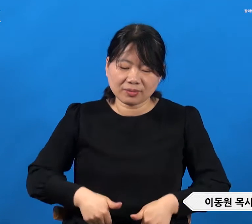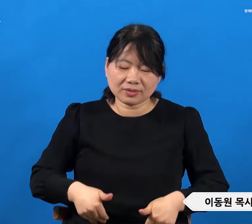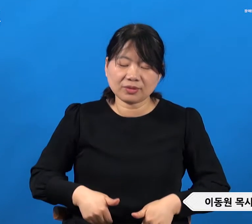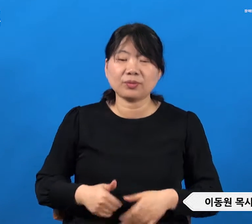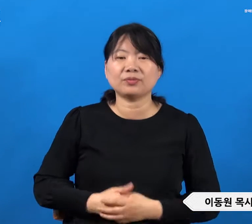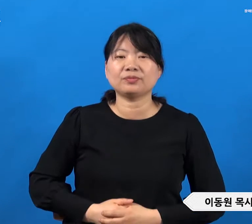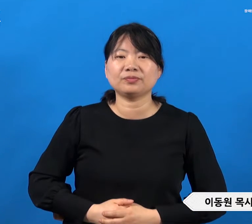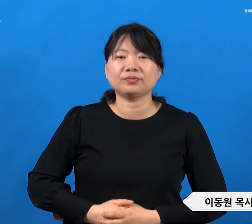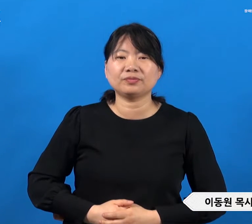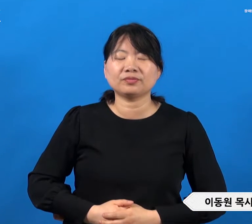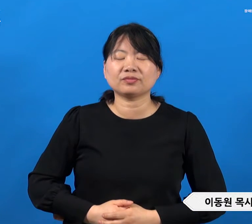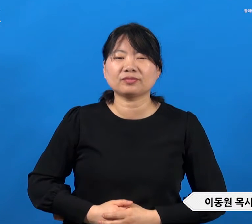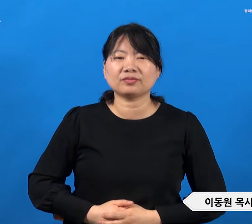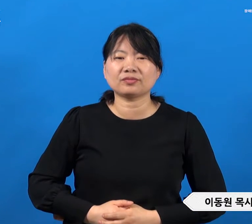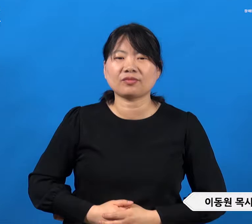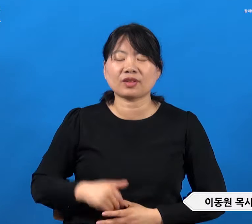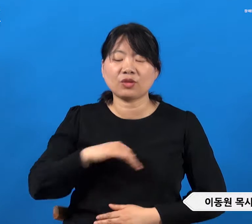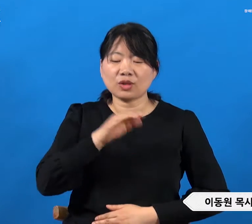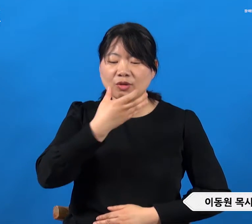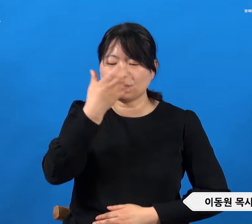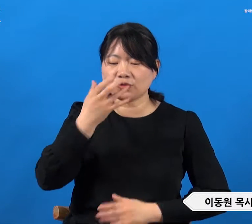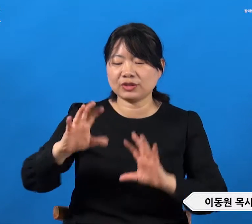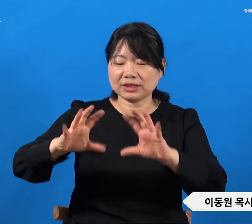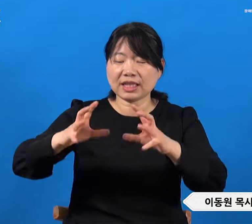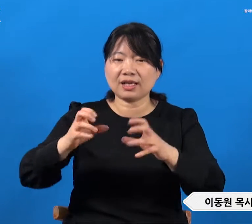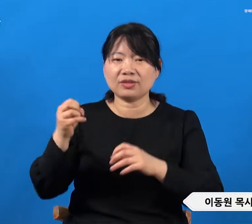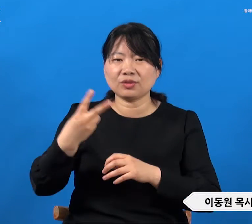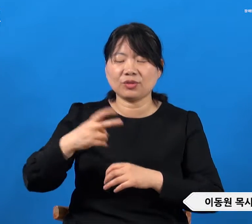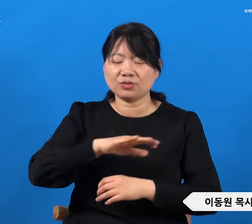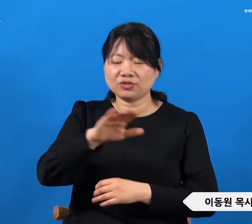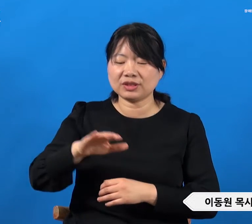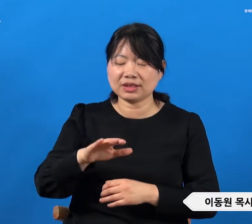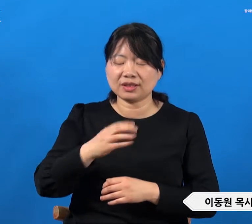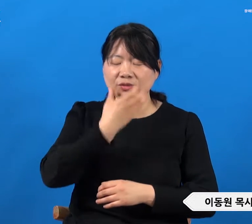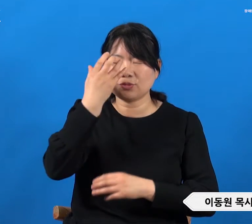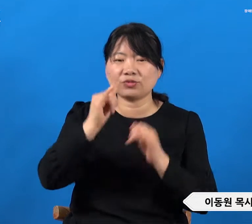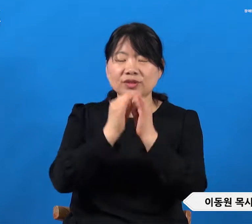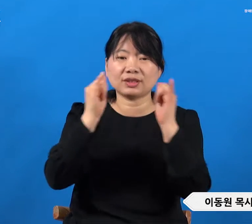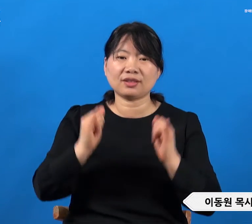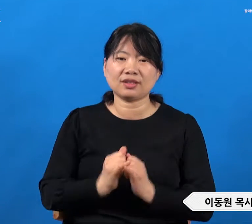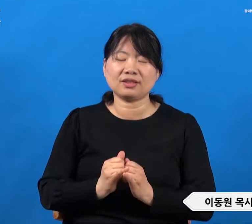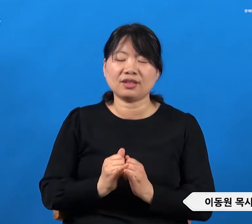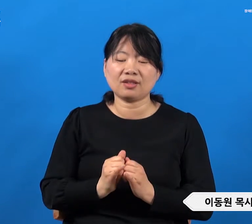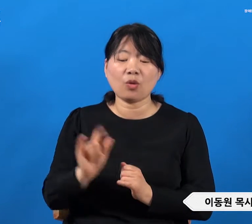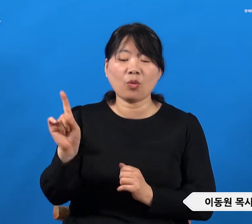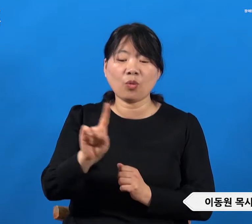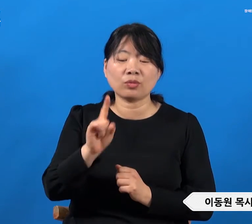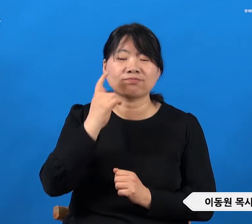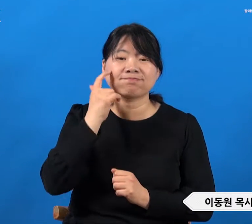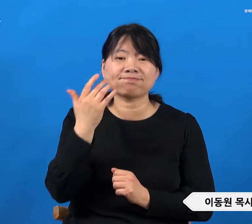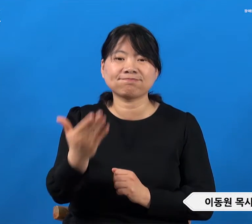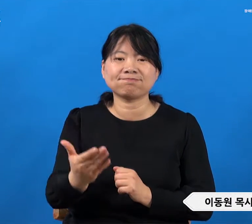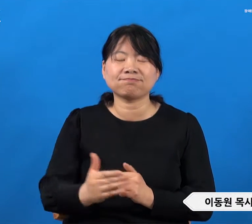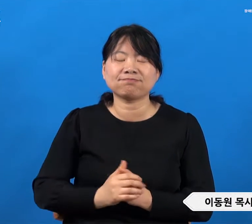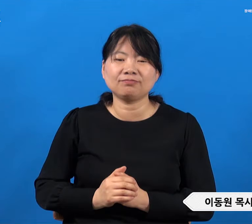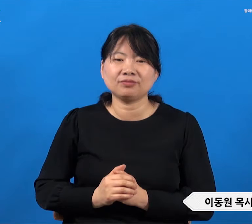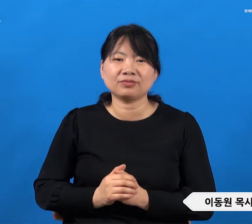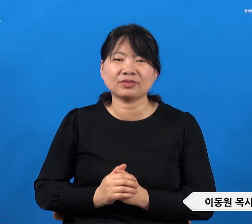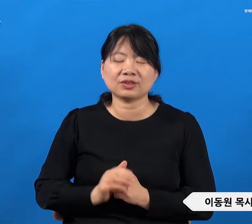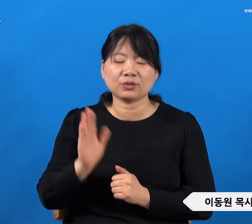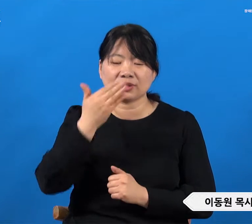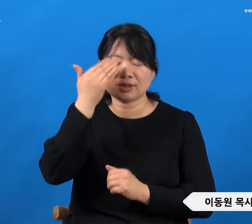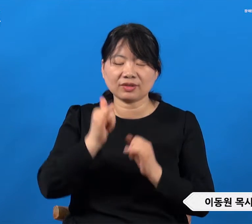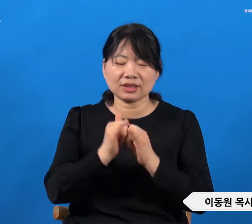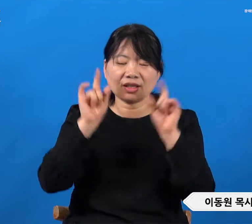필요하다고 믿습니다. 우리가 꿈꾸는 나라, 우리가 꿈꾸는 사회, 어떤 것일까요?